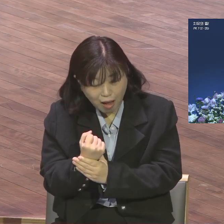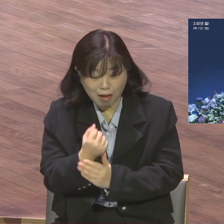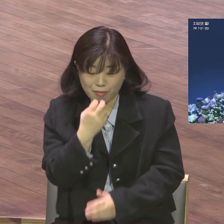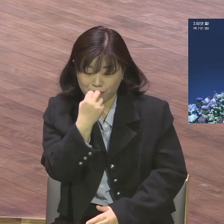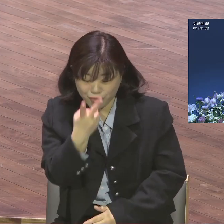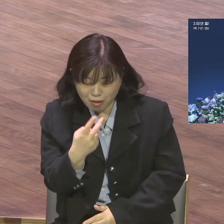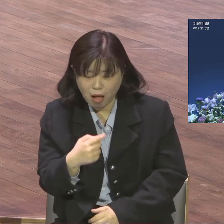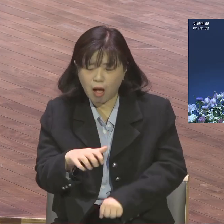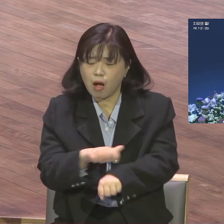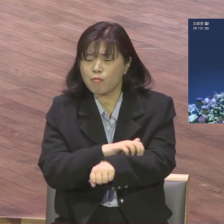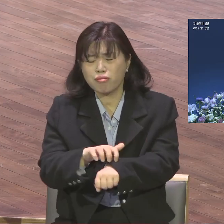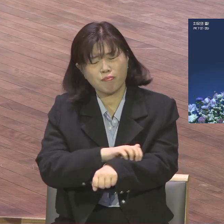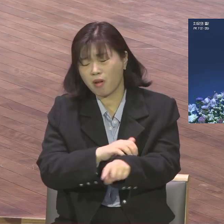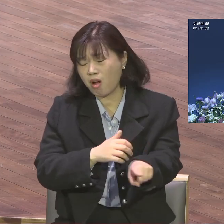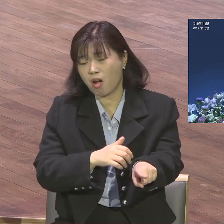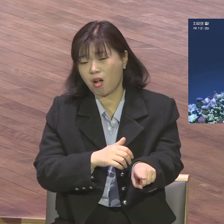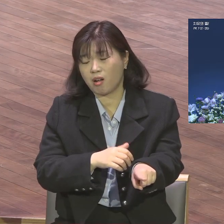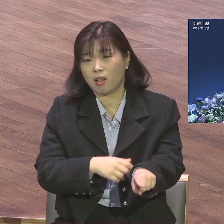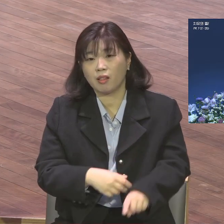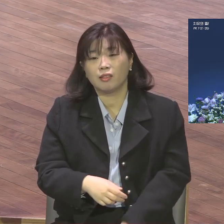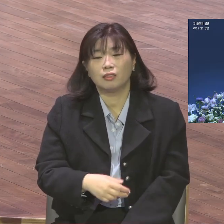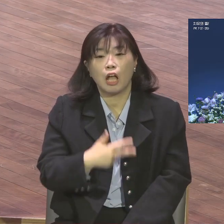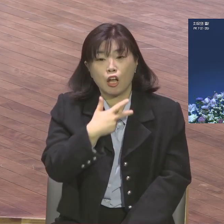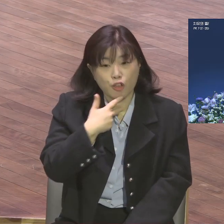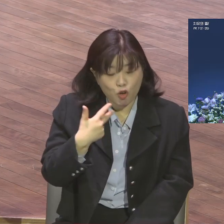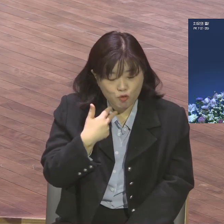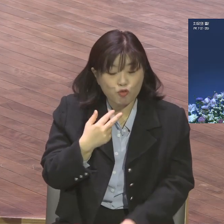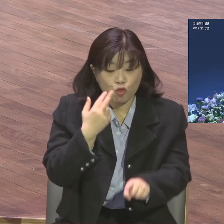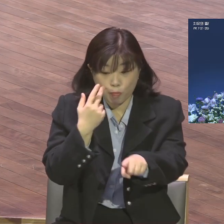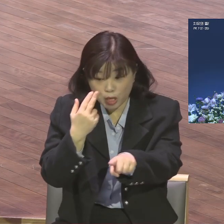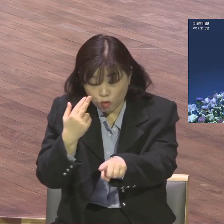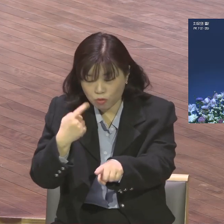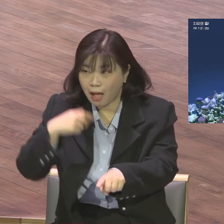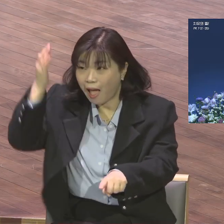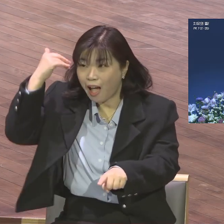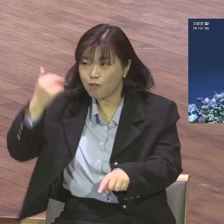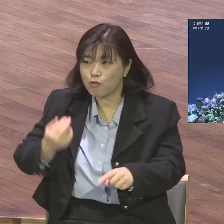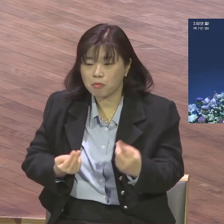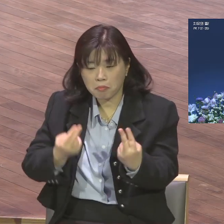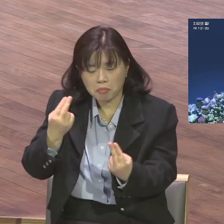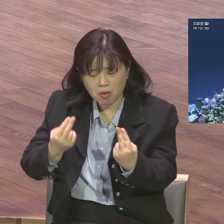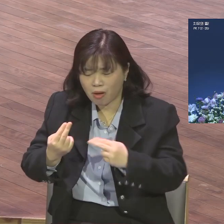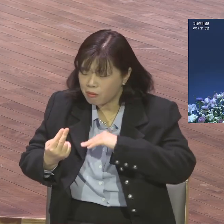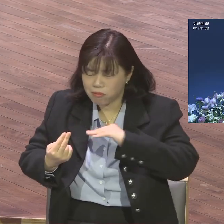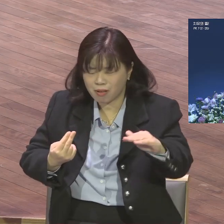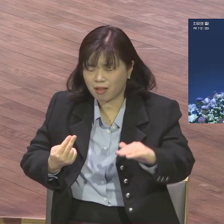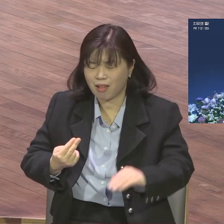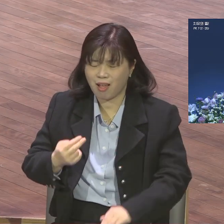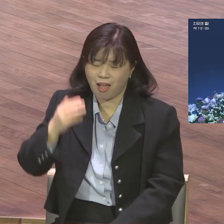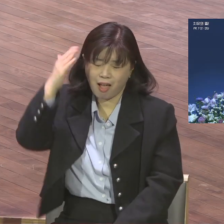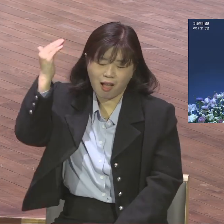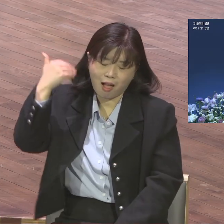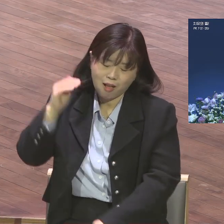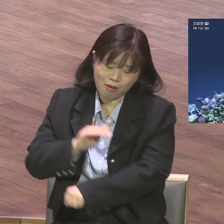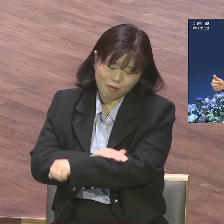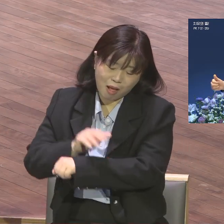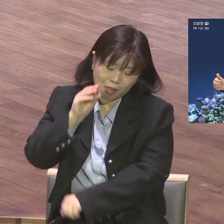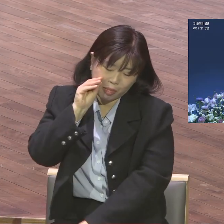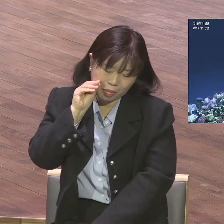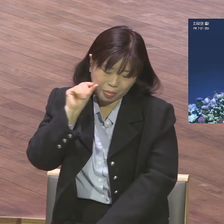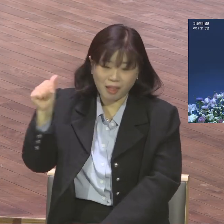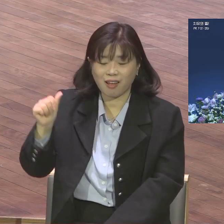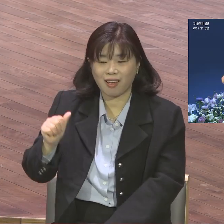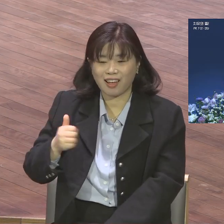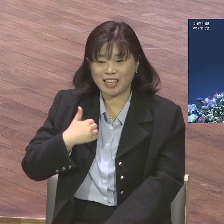영국, 미국, 전 세계 우리나라가 최고 잘 살아요. 병원, 커피,